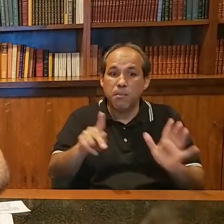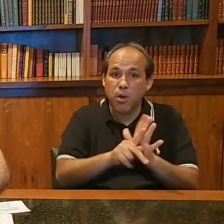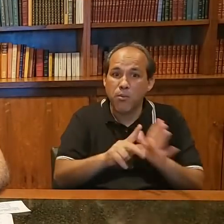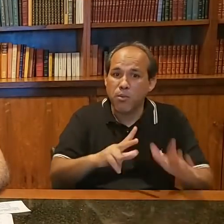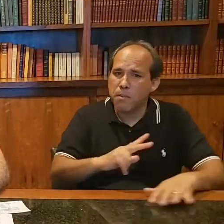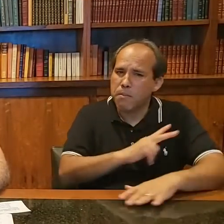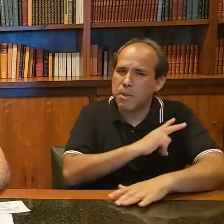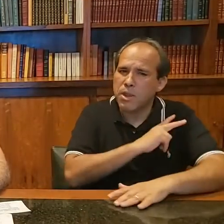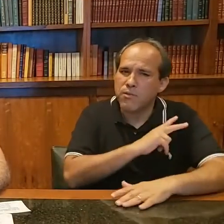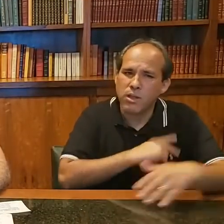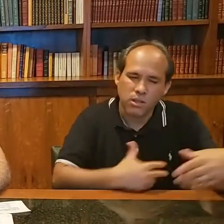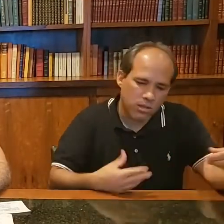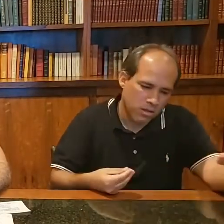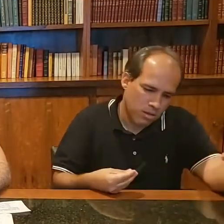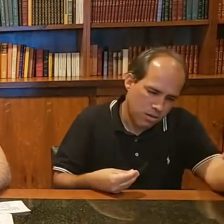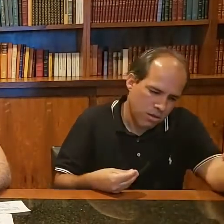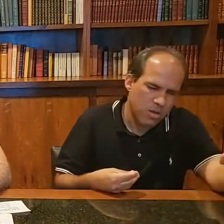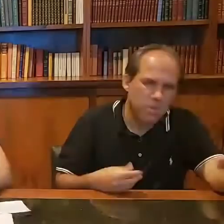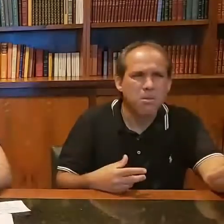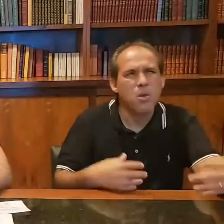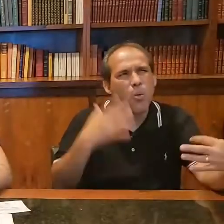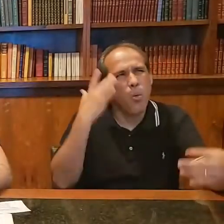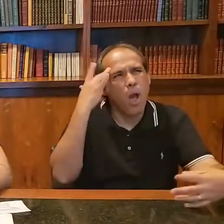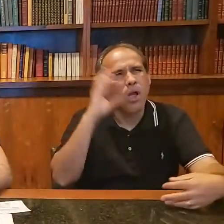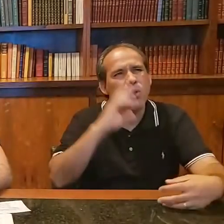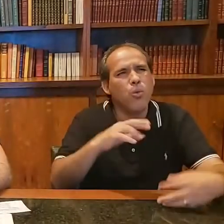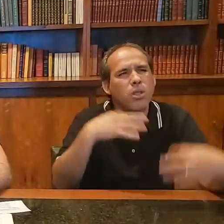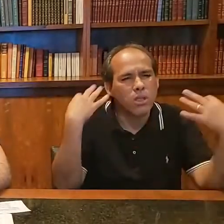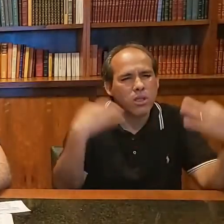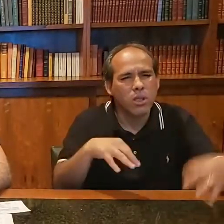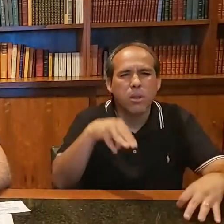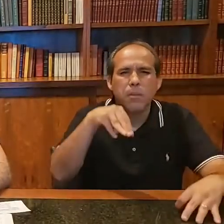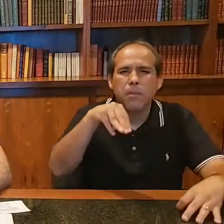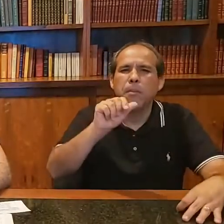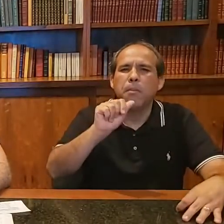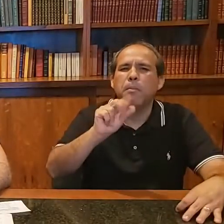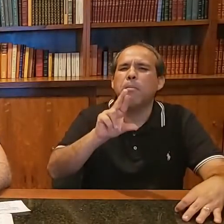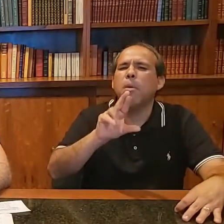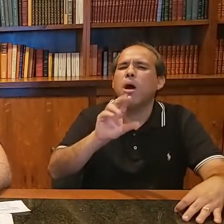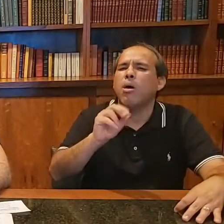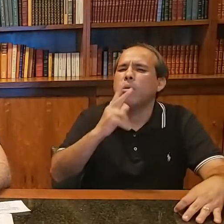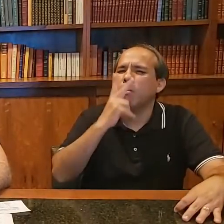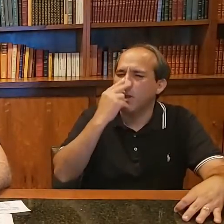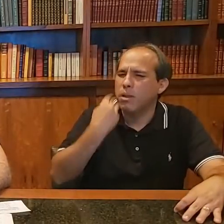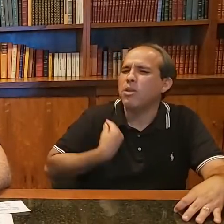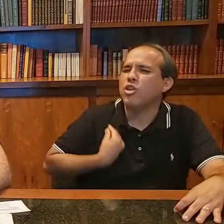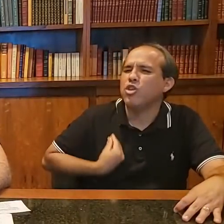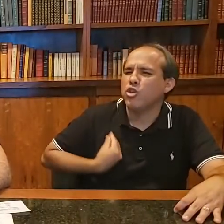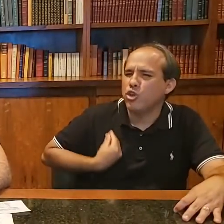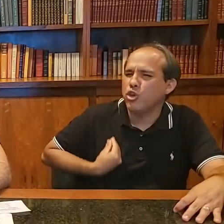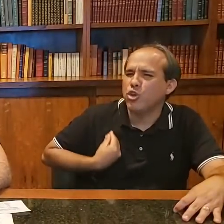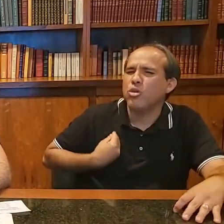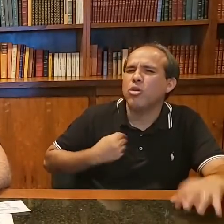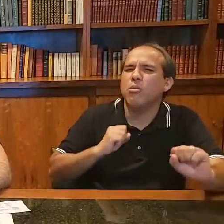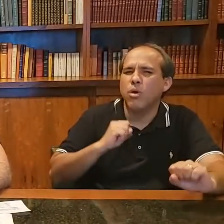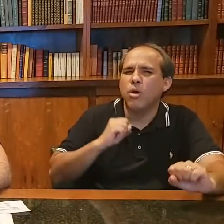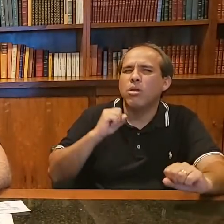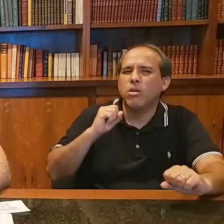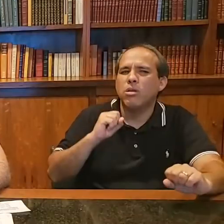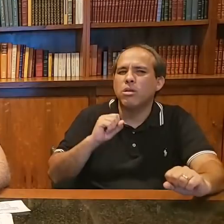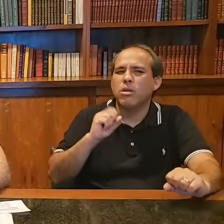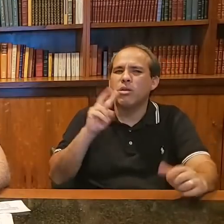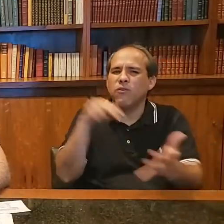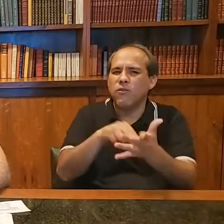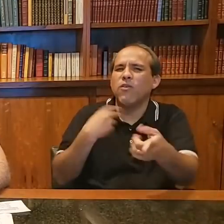naquele momento, eu acho, eu não tenho certeza, eu acho que o Mauro Ribeiro, eu acho que ele estava presente, pode ser que me equivoque aqui, mas eu acho que ele